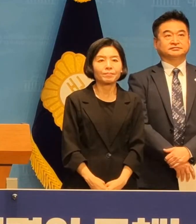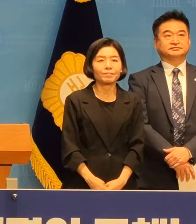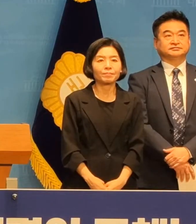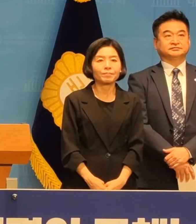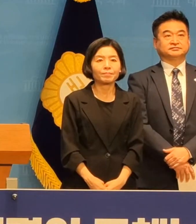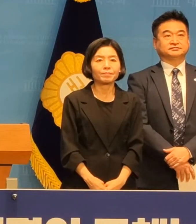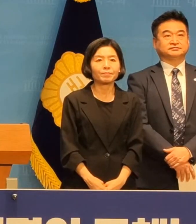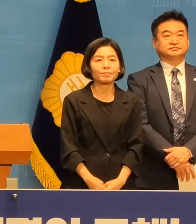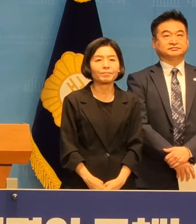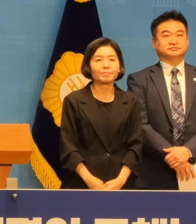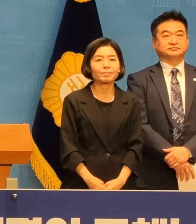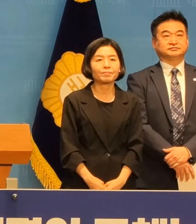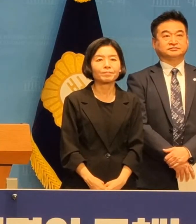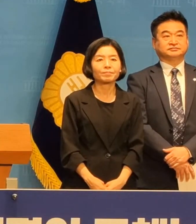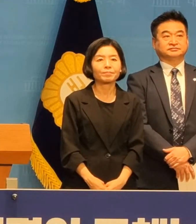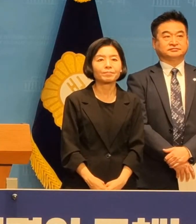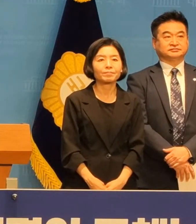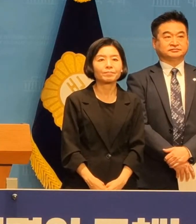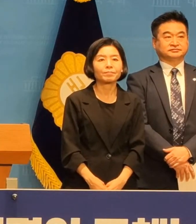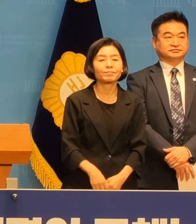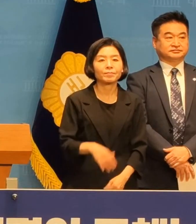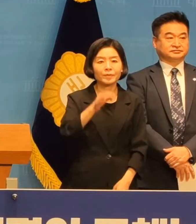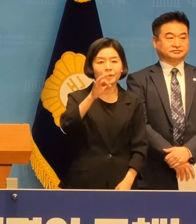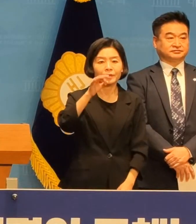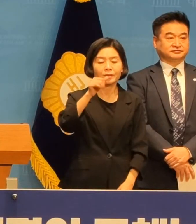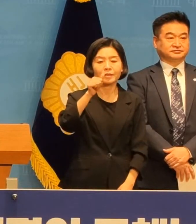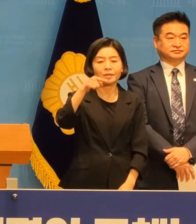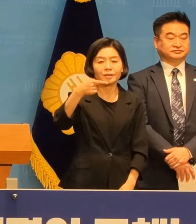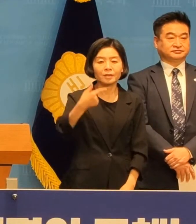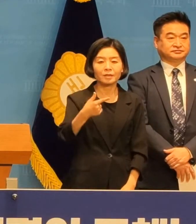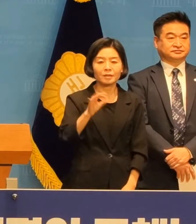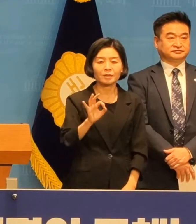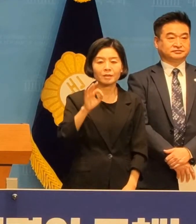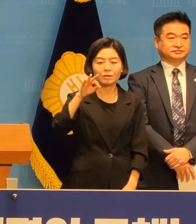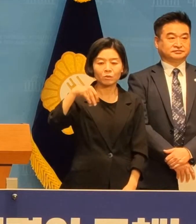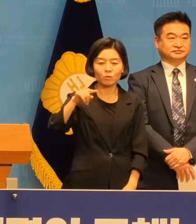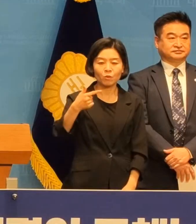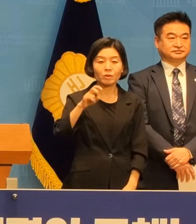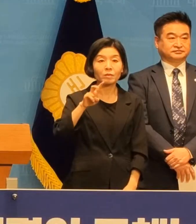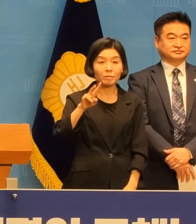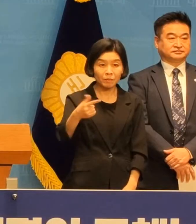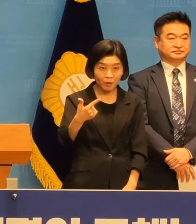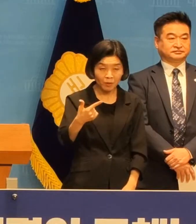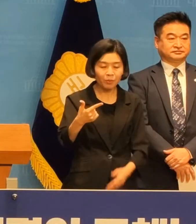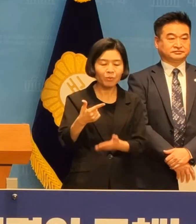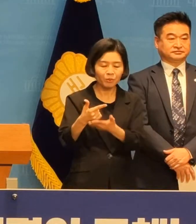이어 흥원면 주민자치위원 김동희 님이 발언이 있겠습니다.